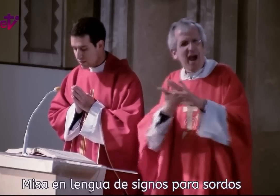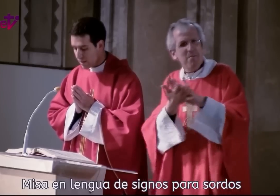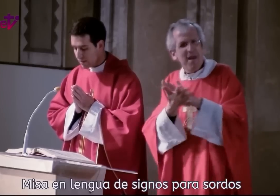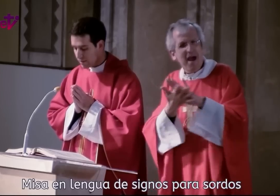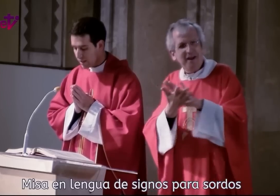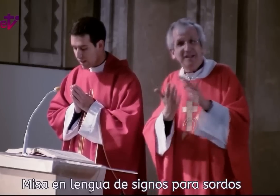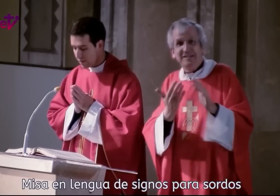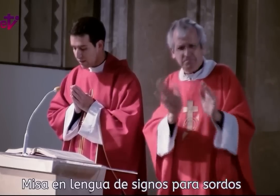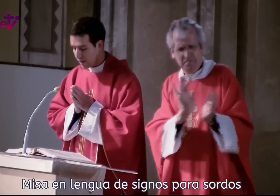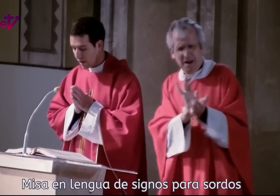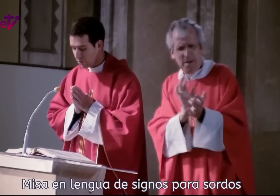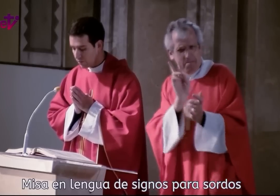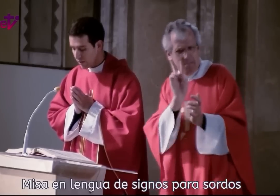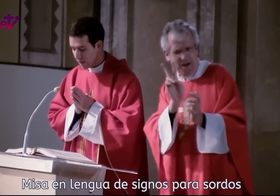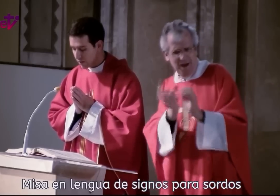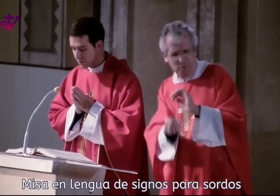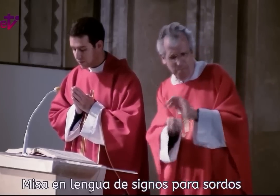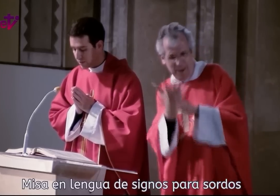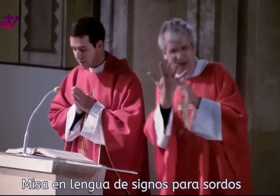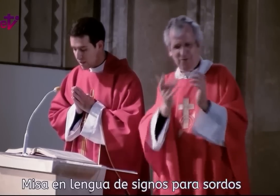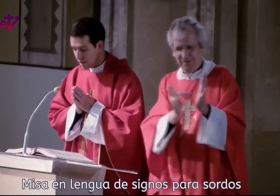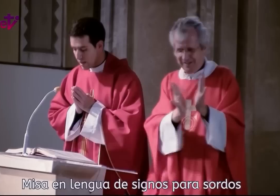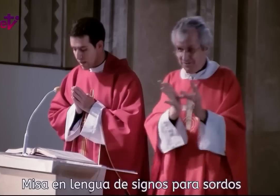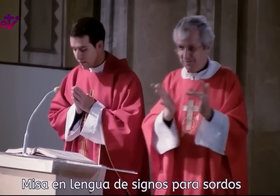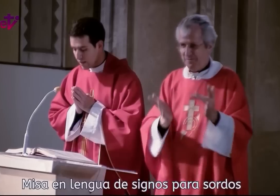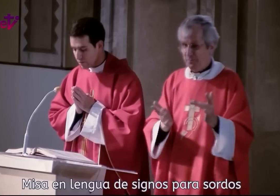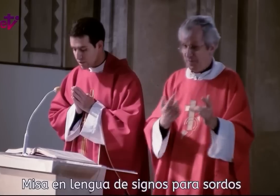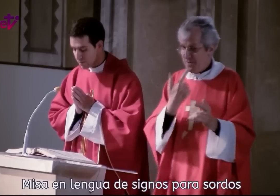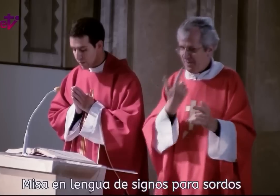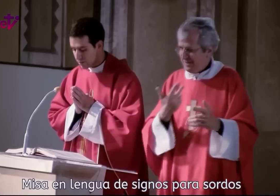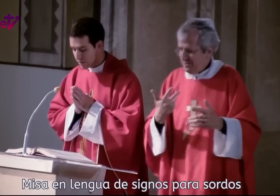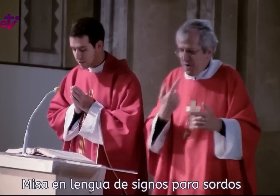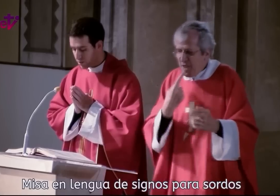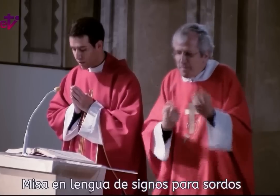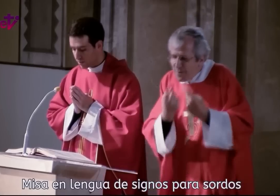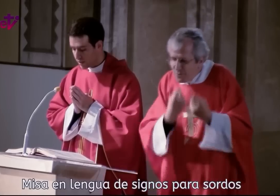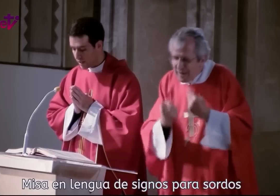y esperaba verle hacer algún milagro. Le hacía muchas